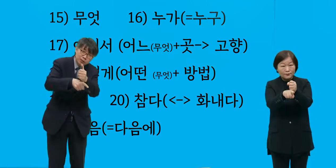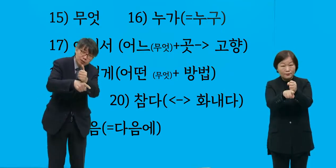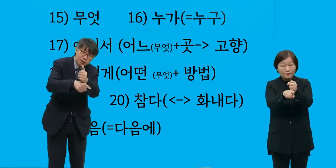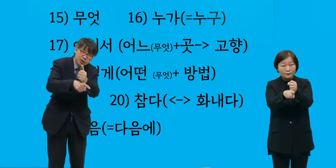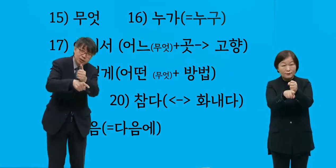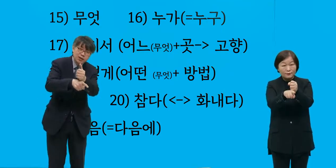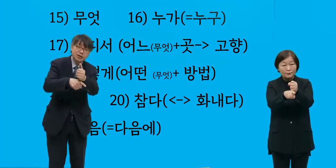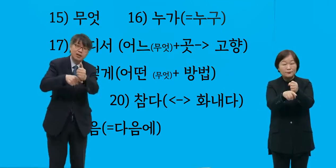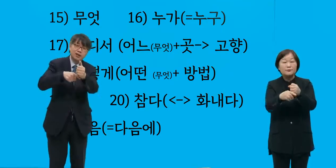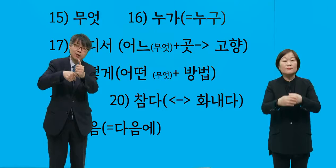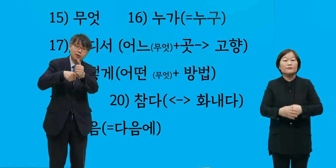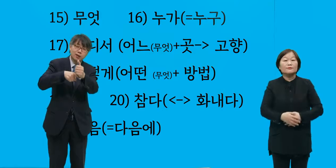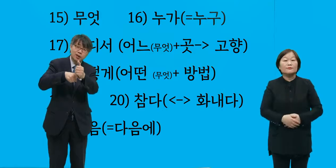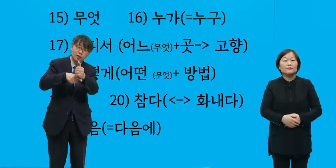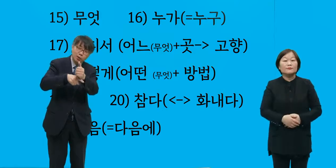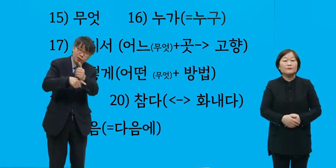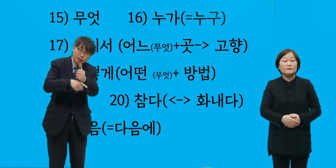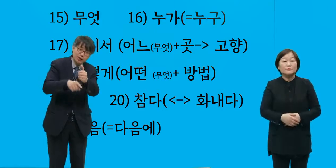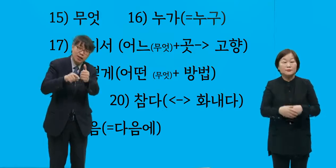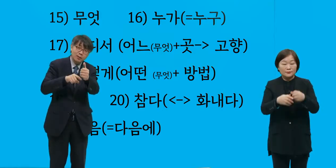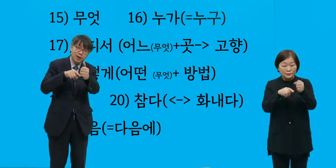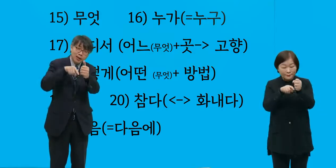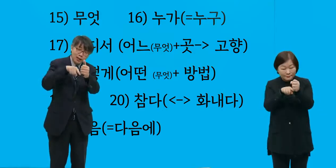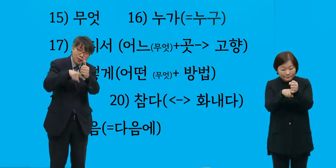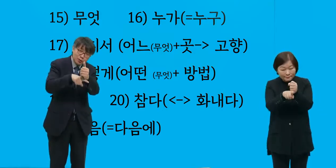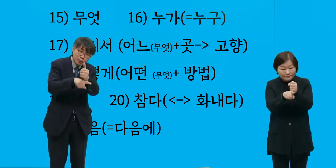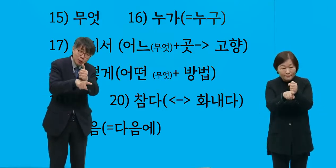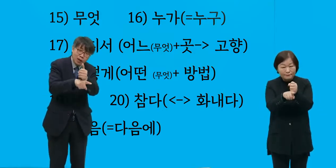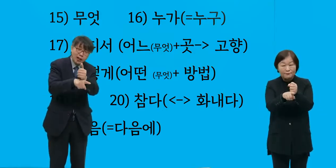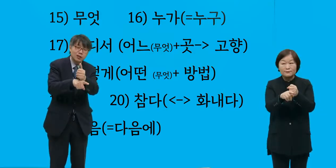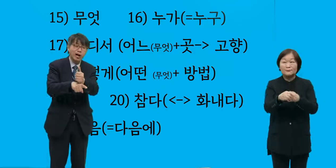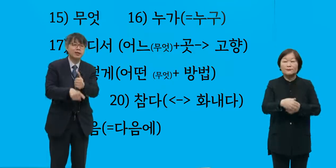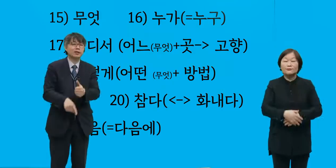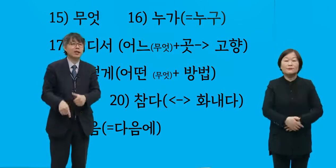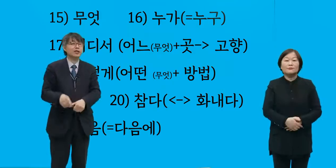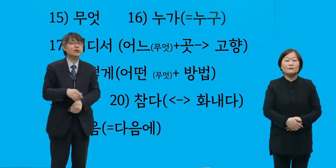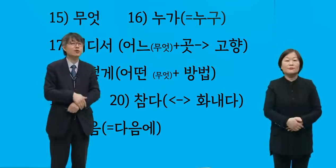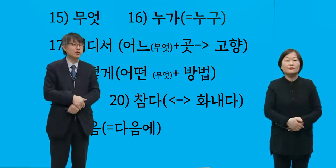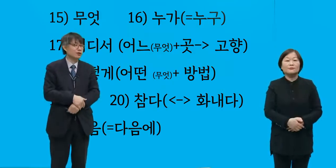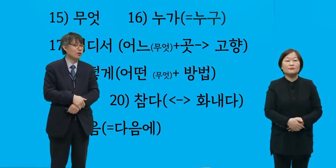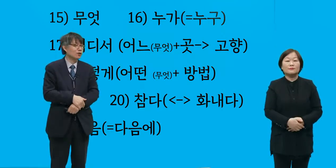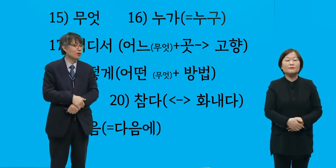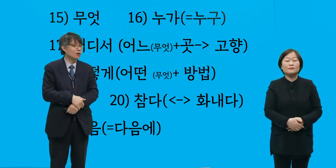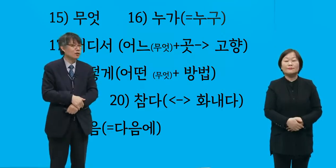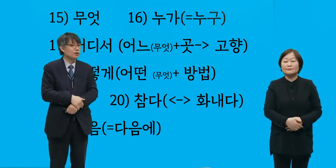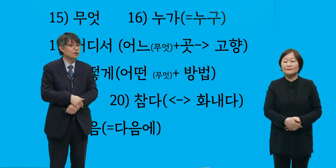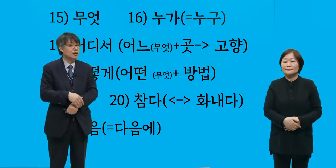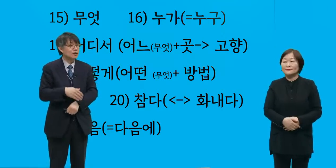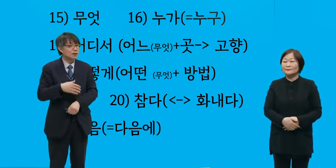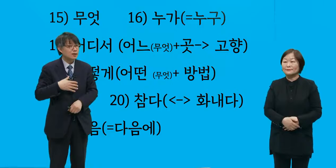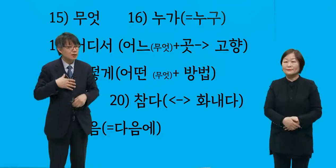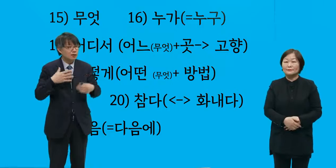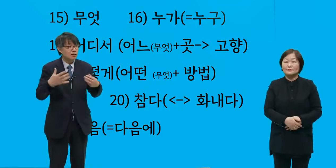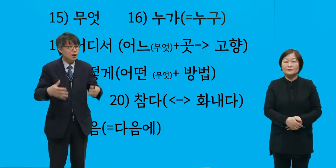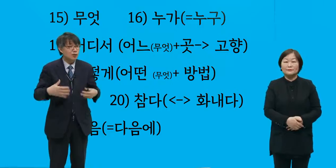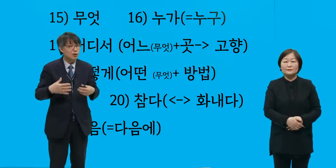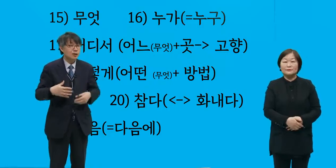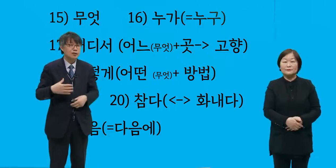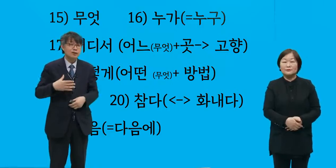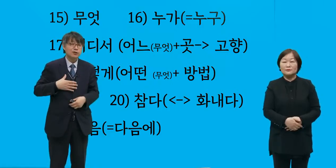깊은 뜻이 이렇게 이게 뭔지 이 사람의 깊은 속을 아는 게 이유거든요. 제가 이제 이렇게 하고 있지만